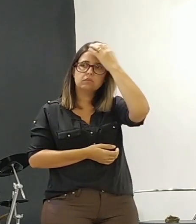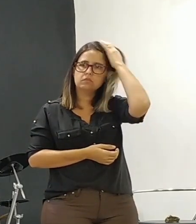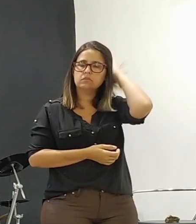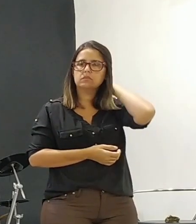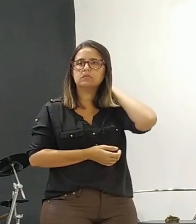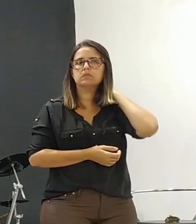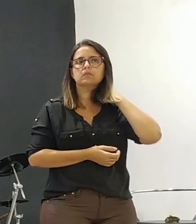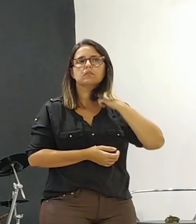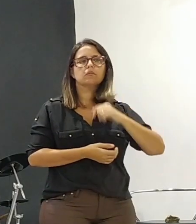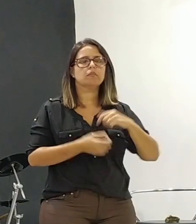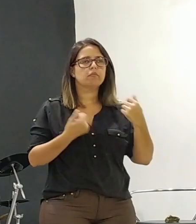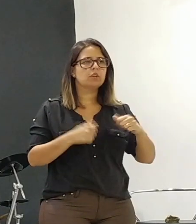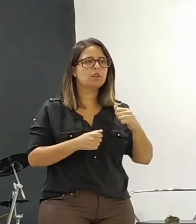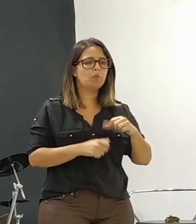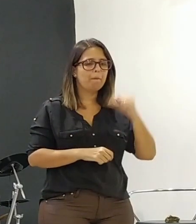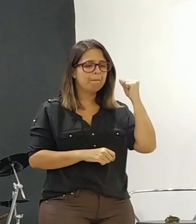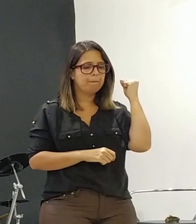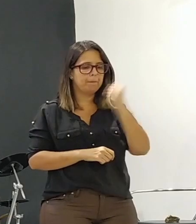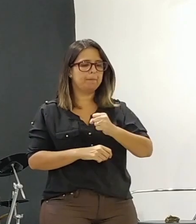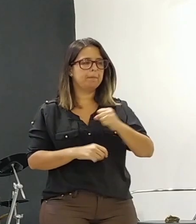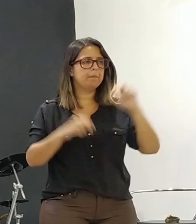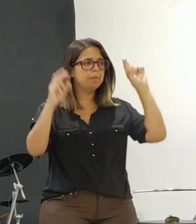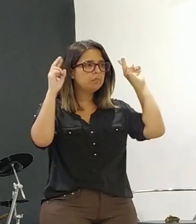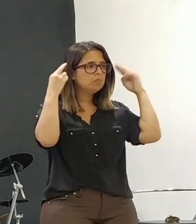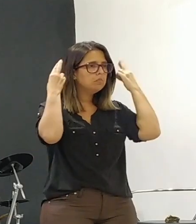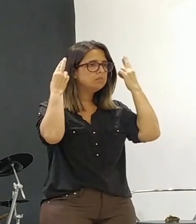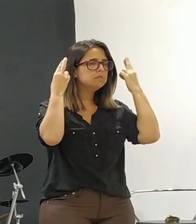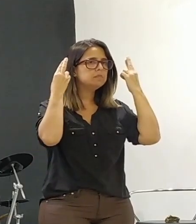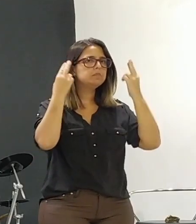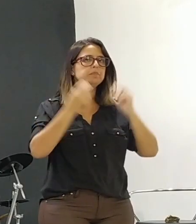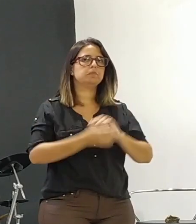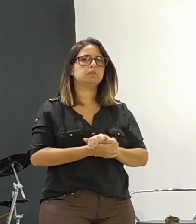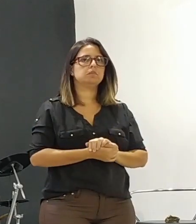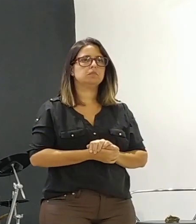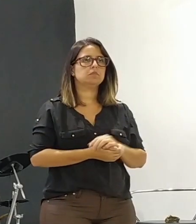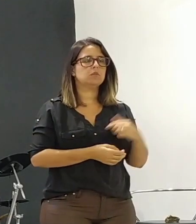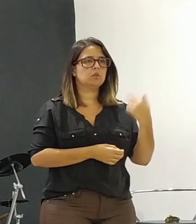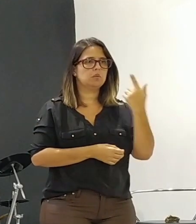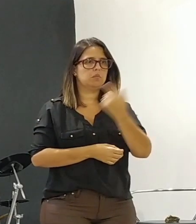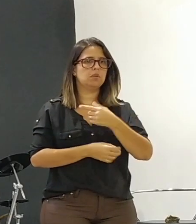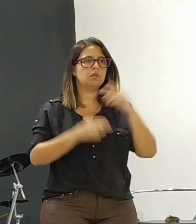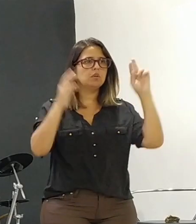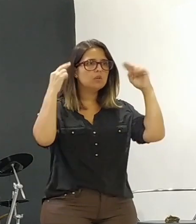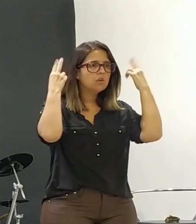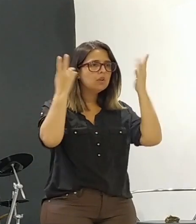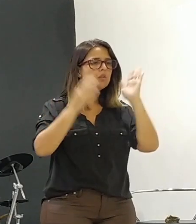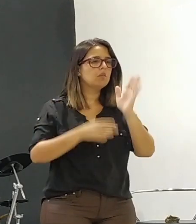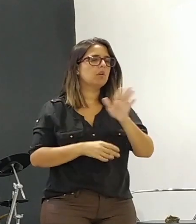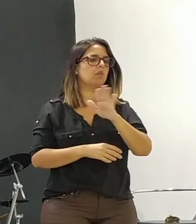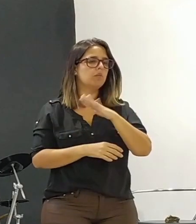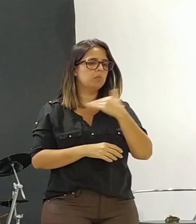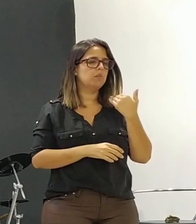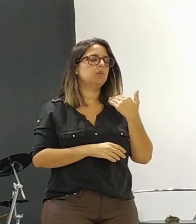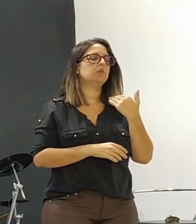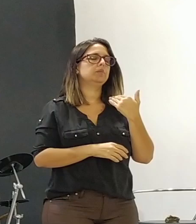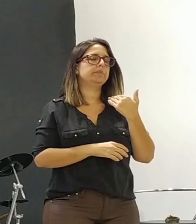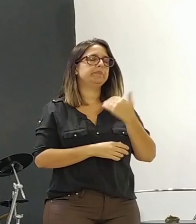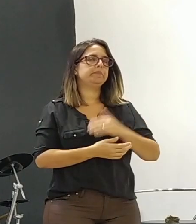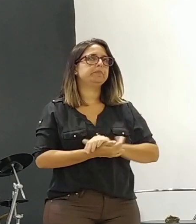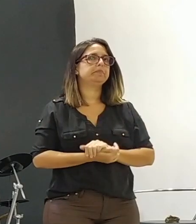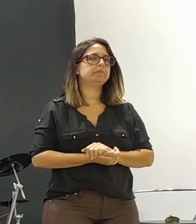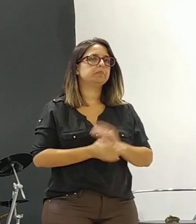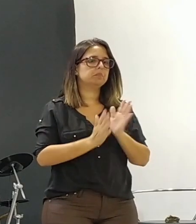Eles tiveram que matar aquele cordeiro, mas para nós, o cordeiro já foi morto.